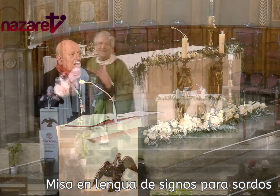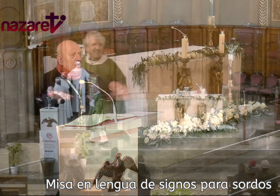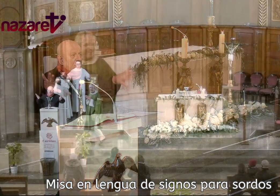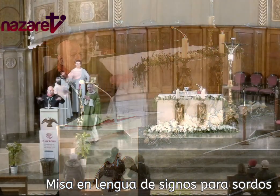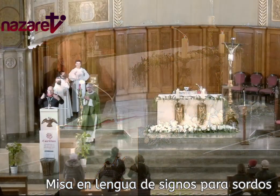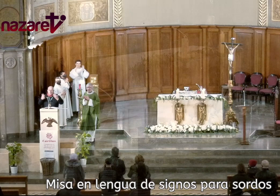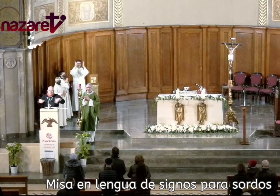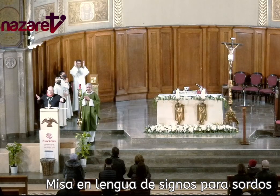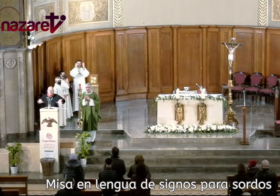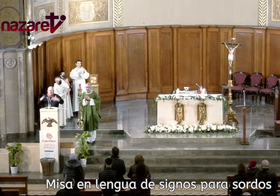el día